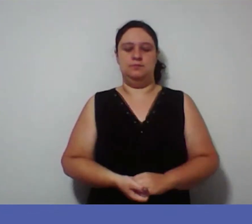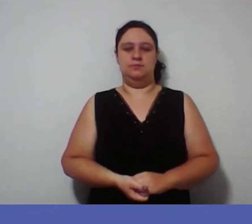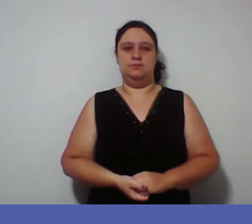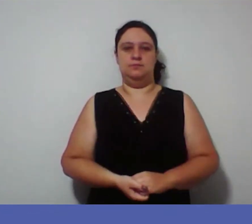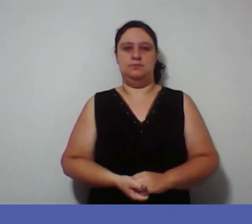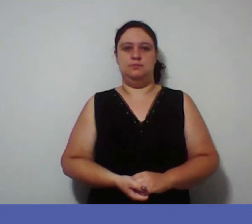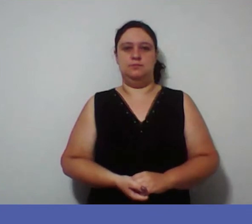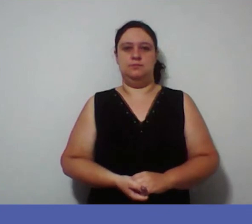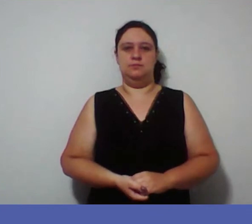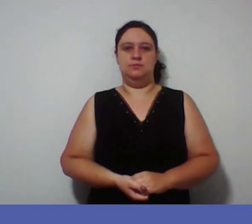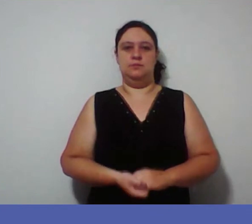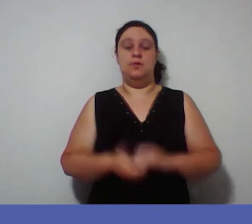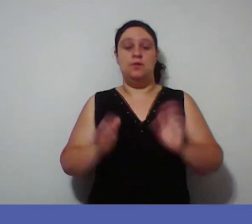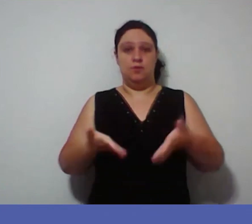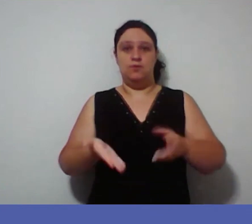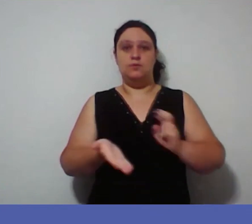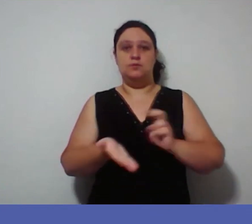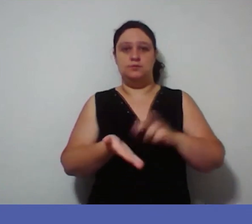Hoje de manhã,